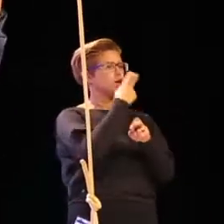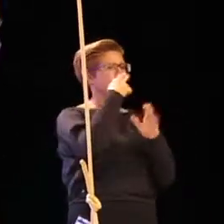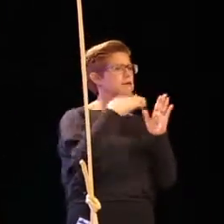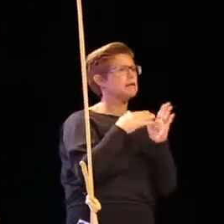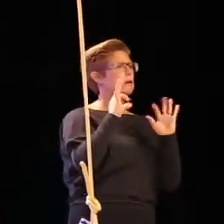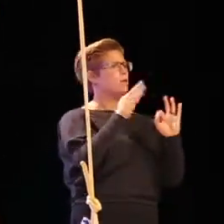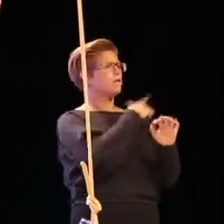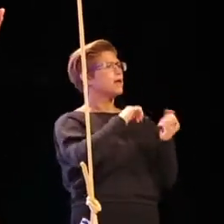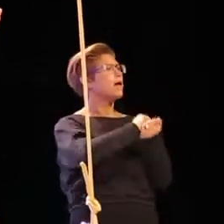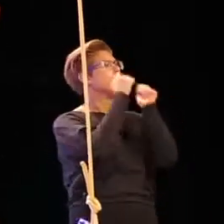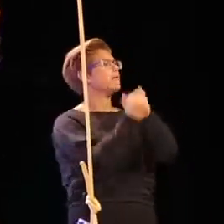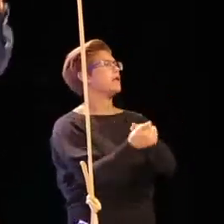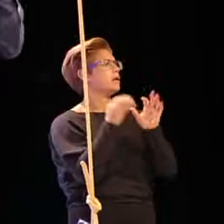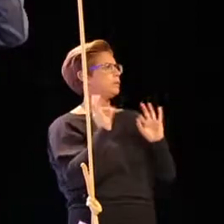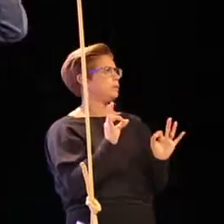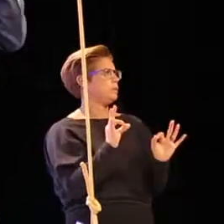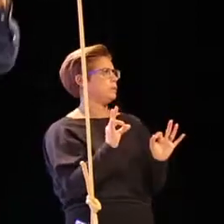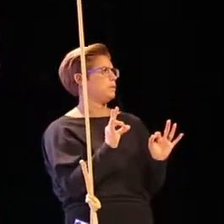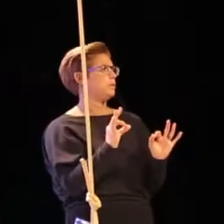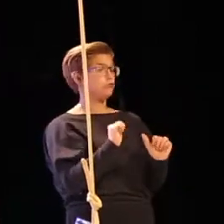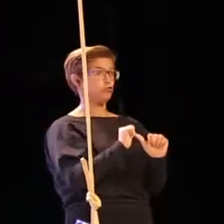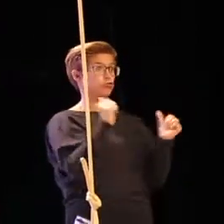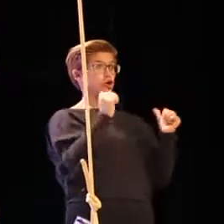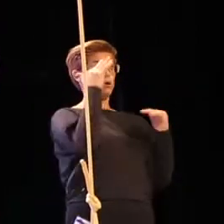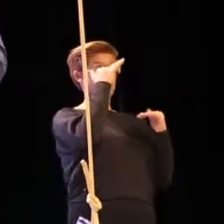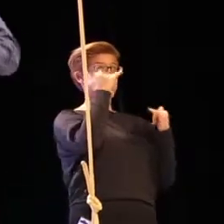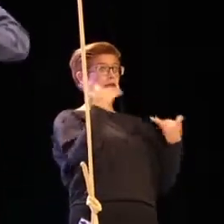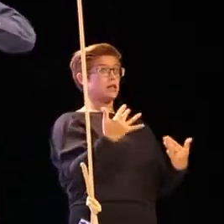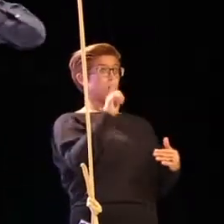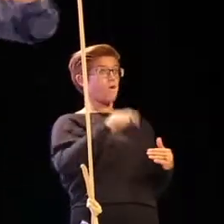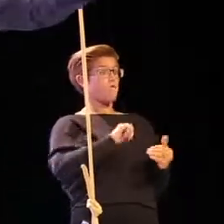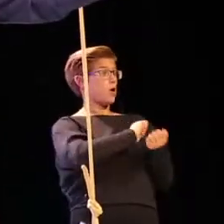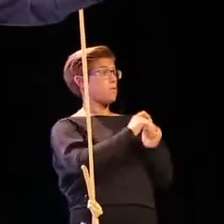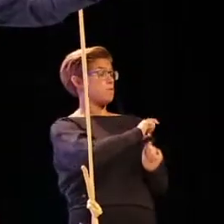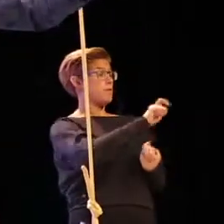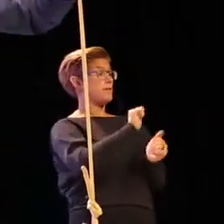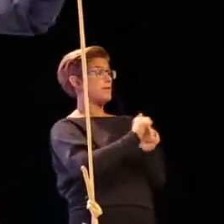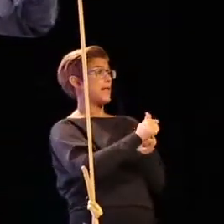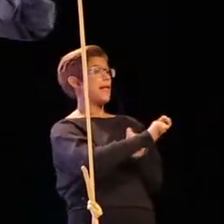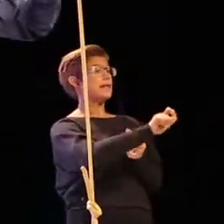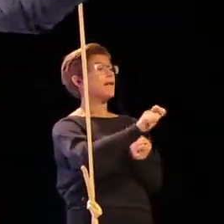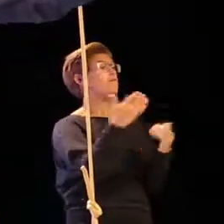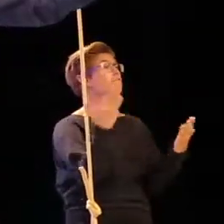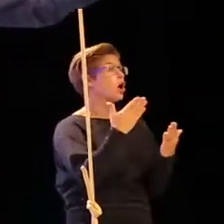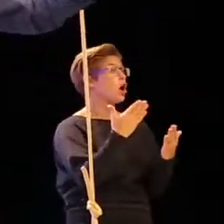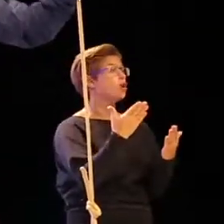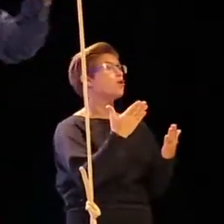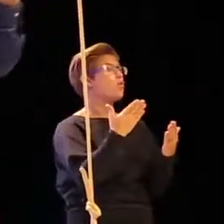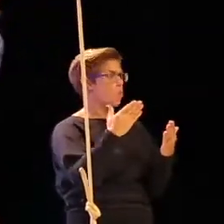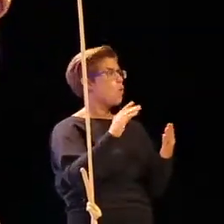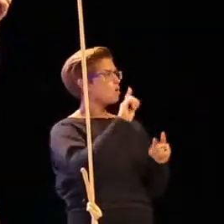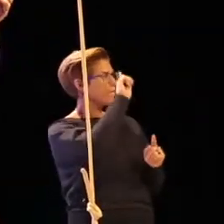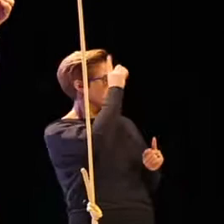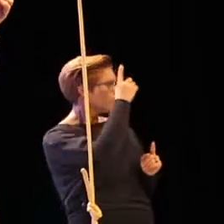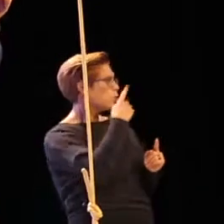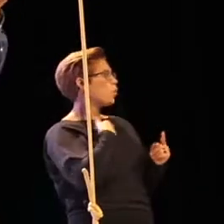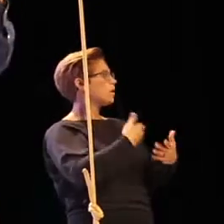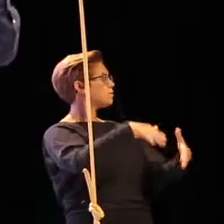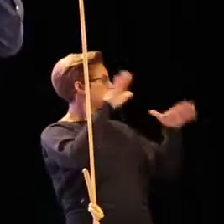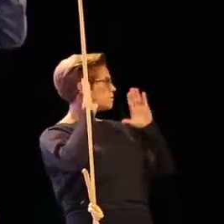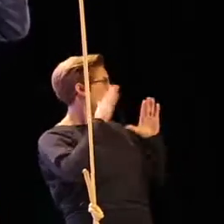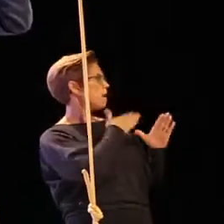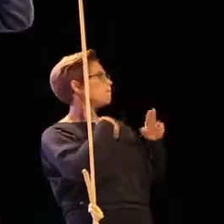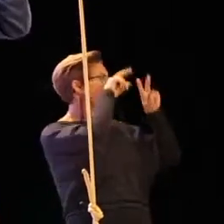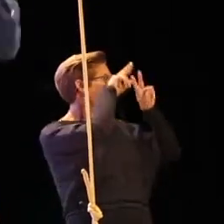förändring? Jag tycker att det största problemet idag är att våra politiska ledare förstår, respekterar forskningen, men har inte riktigt insett